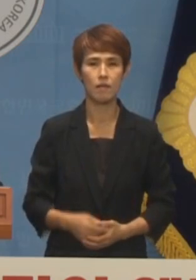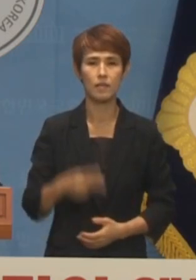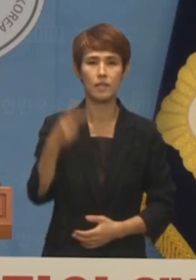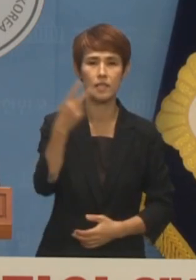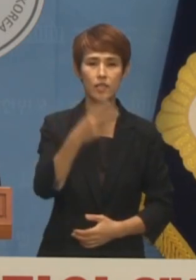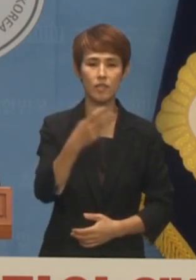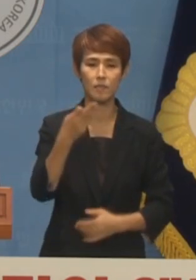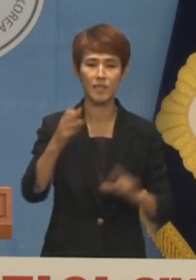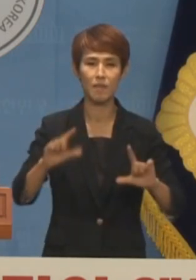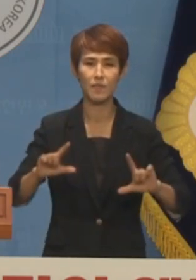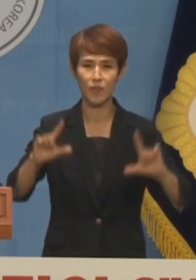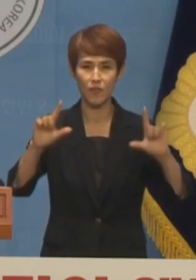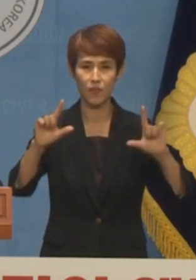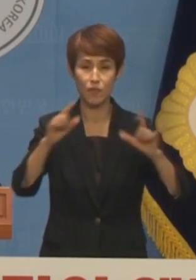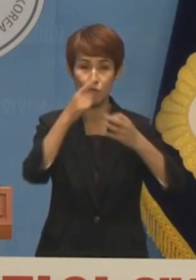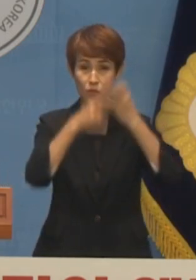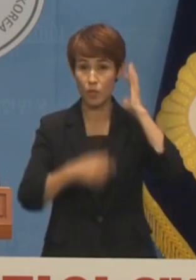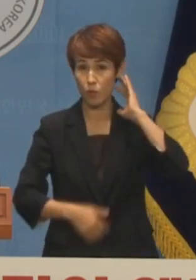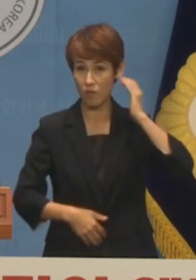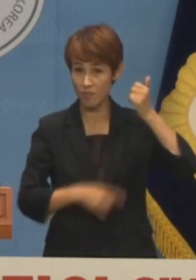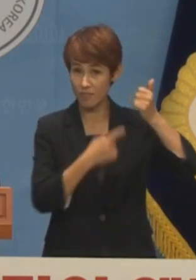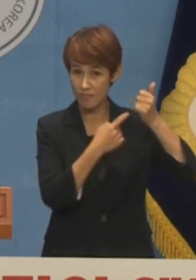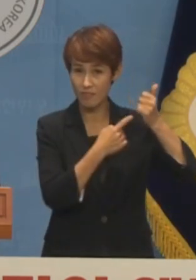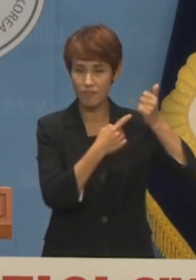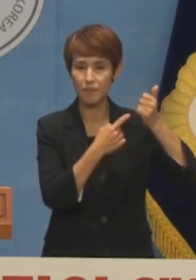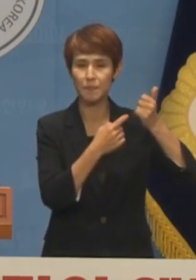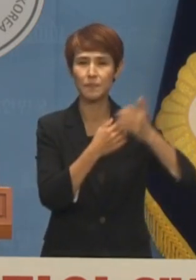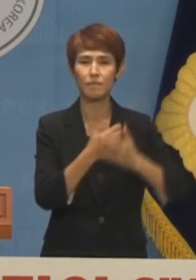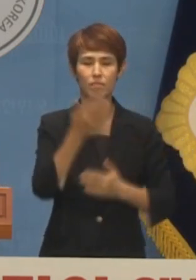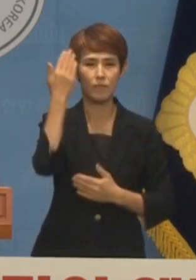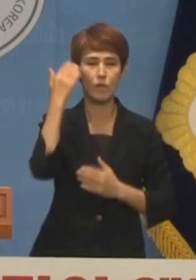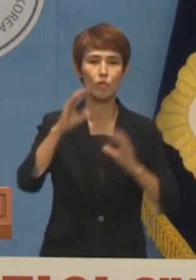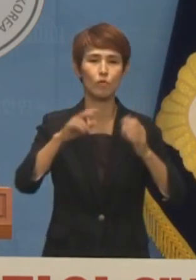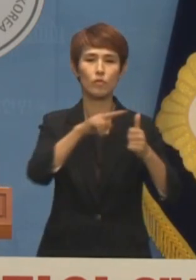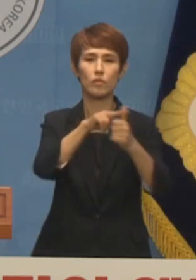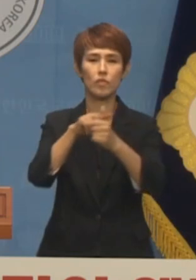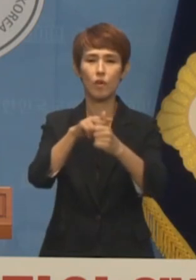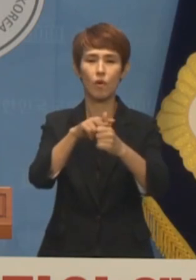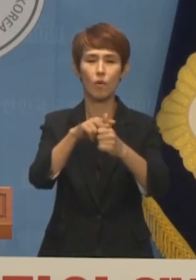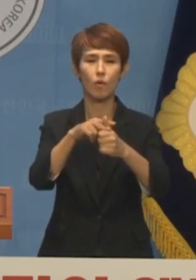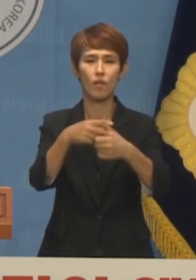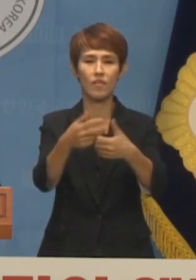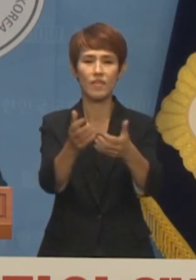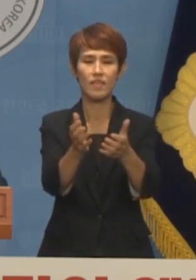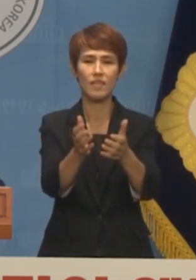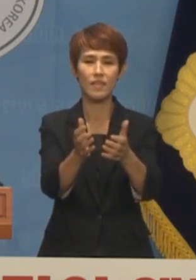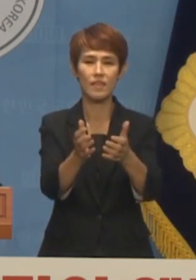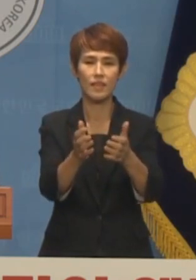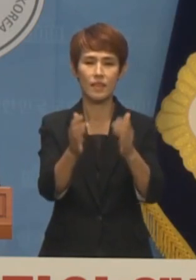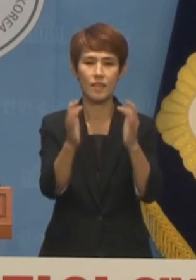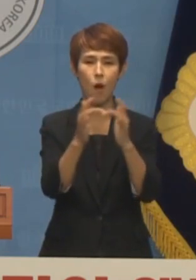2013년 윤석열 대통령은 당시 국정원 댓글 수사팀 팀장으로서